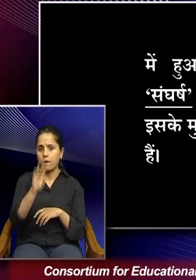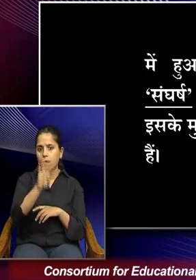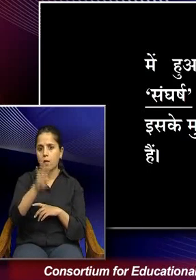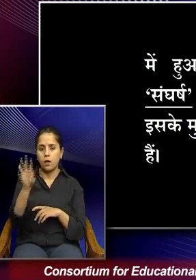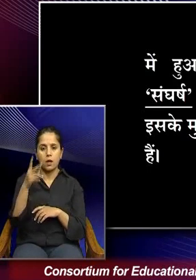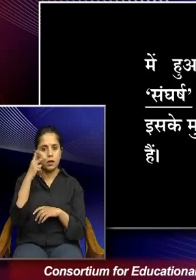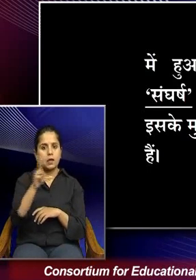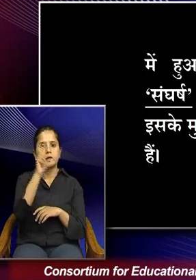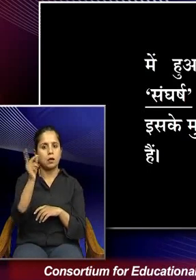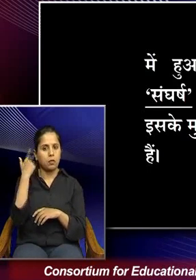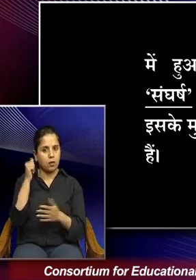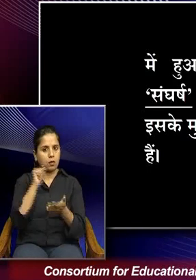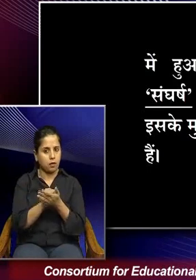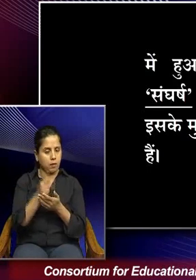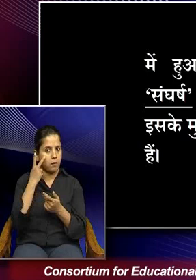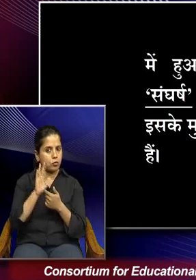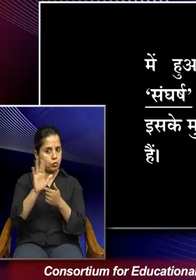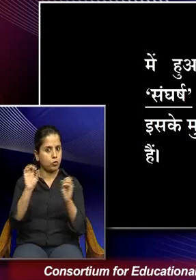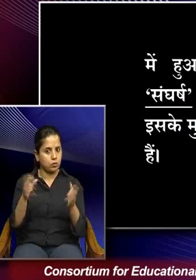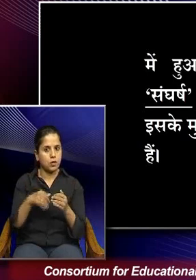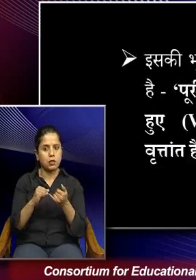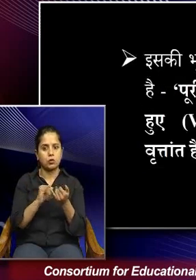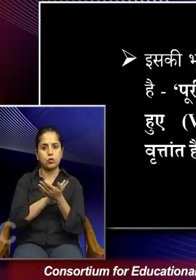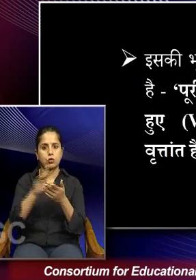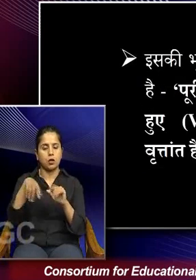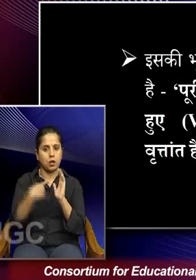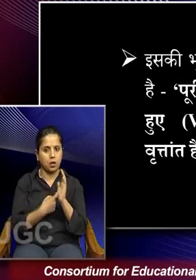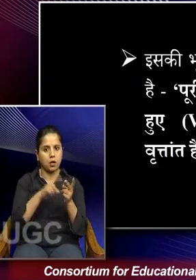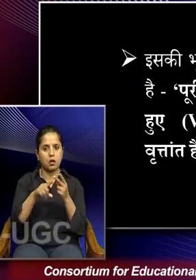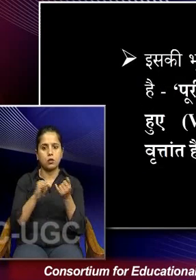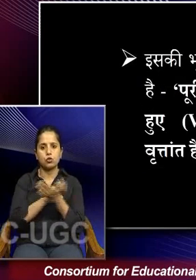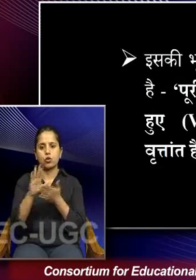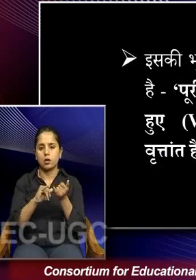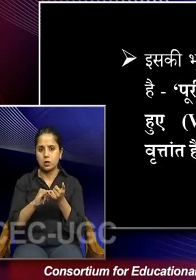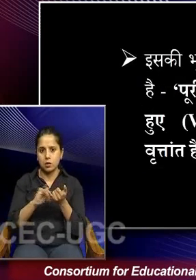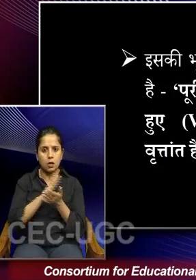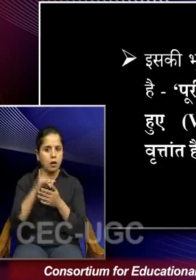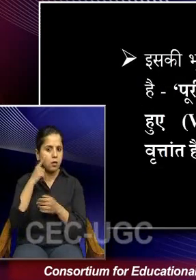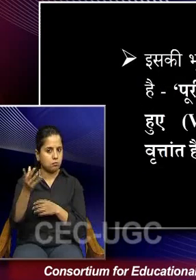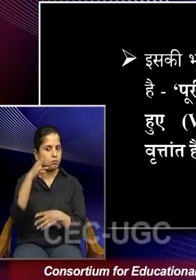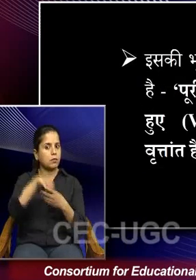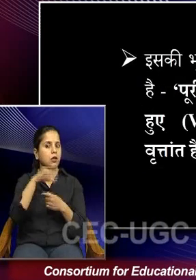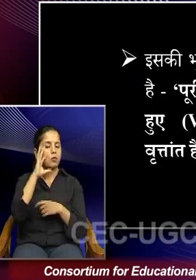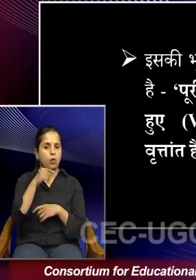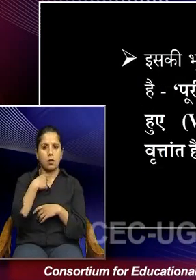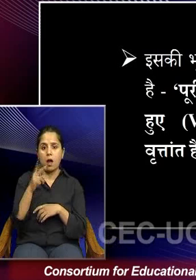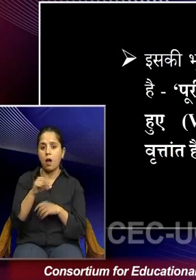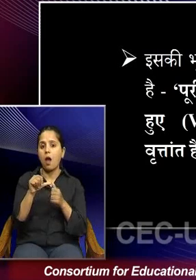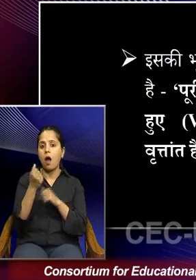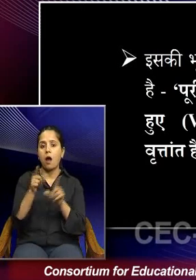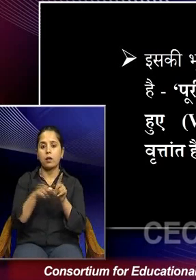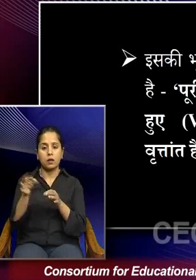दूसरा खंड भी प्रकाश में आया शेखर शशि आदि इसके मुख्य पत्र हैं इसकी भूमिका में अज्ञेय लिखा भी है